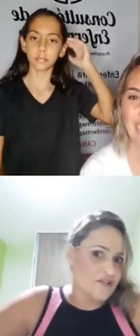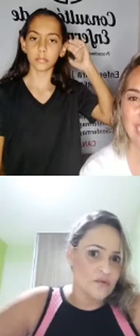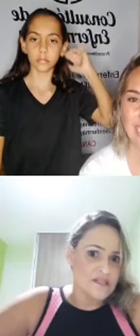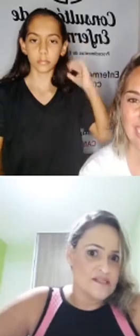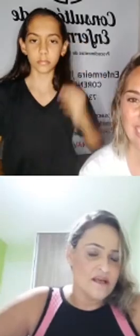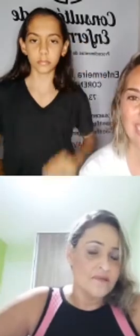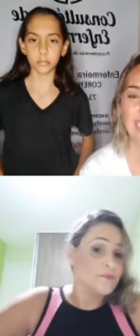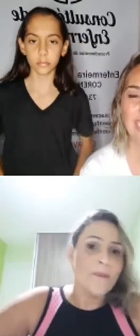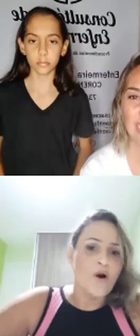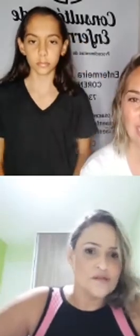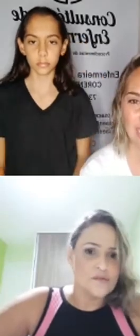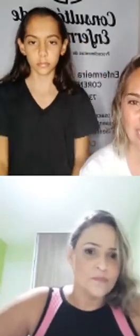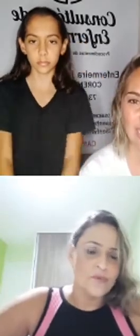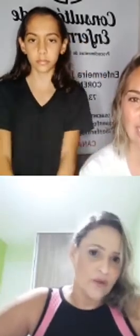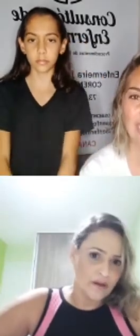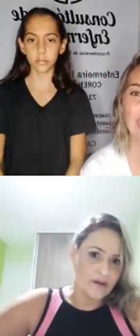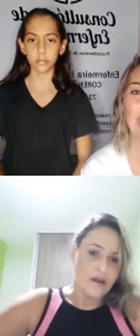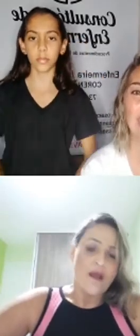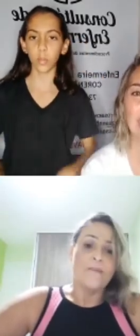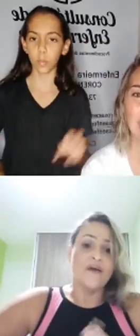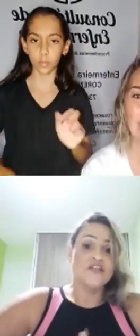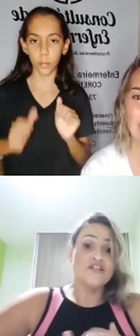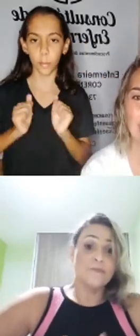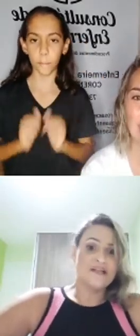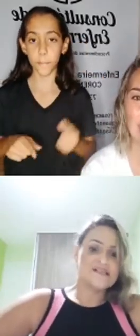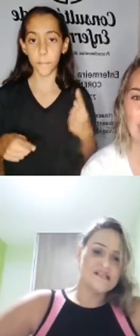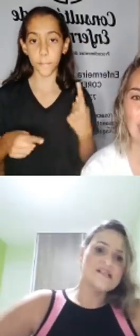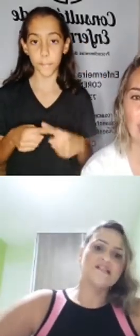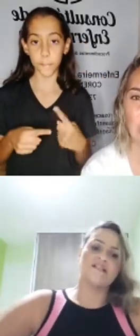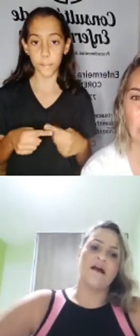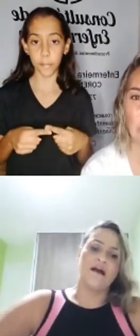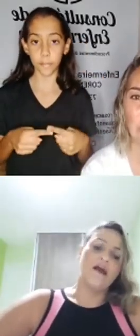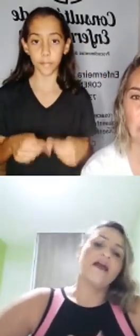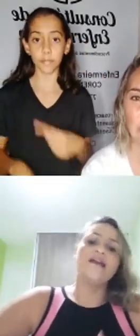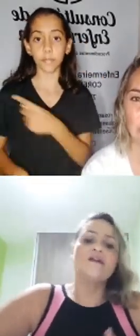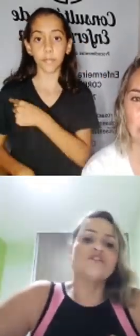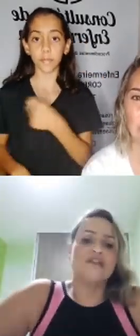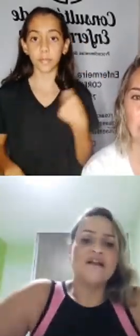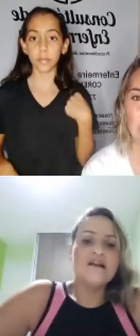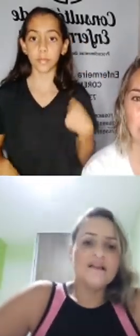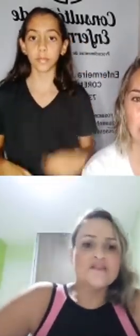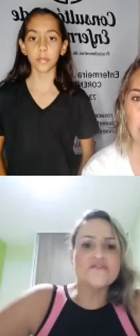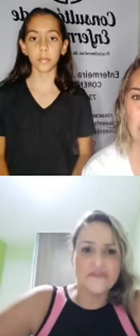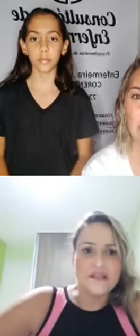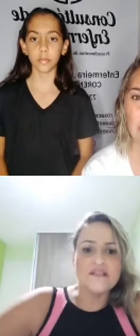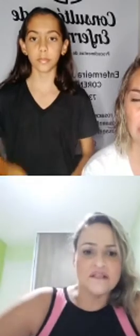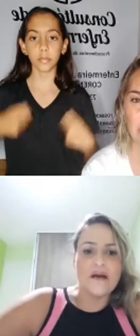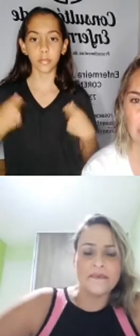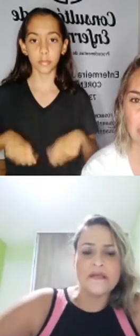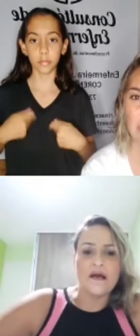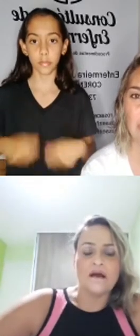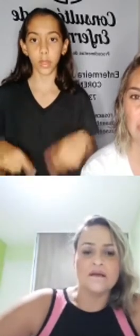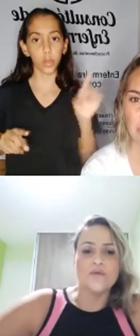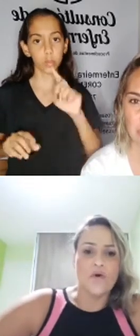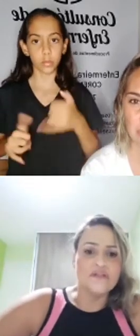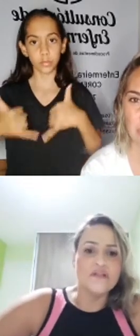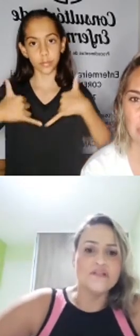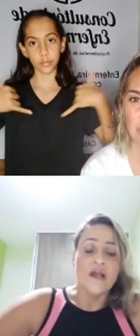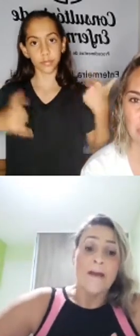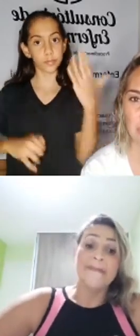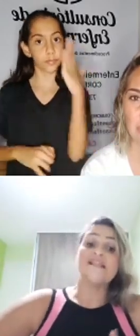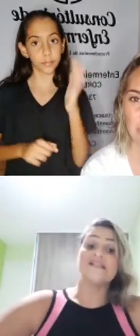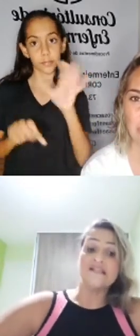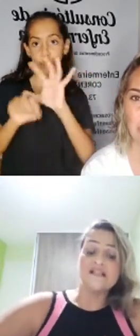parar de acontecer? Não posso. Por quê? Porque a gente precisa estar, quem não está na linha de frente do